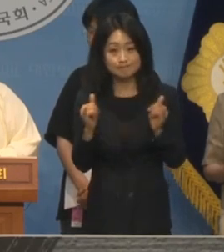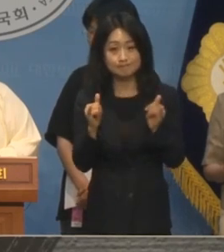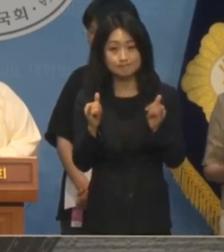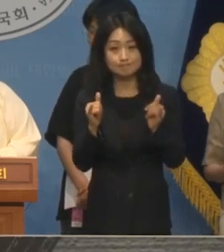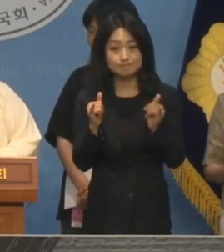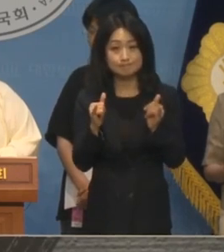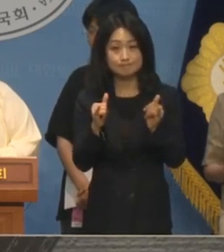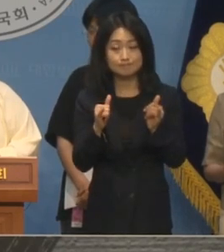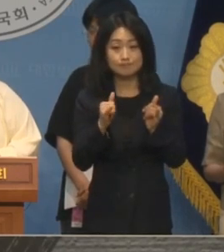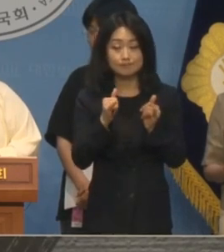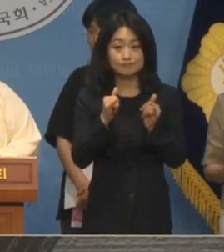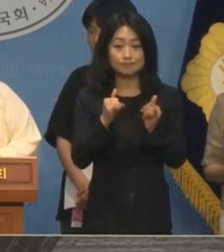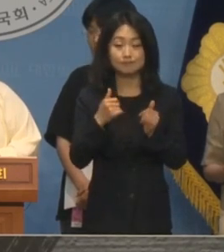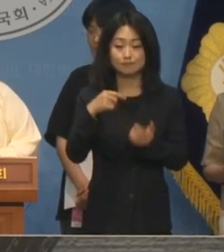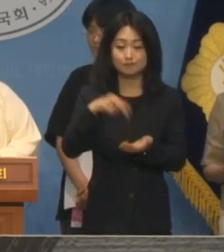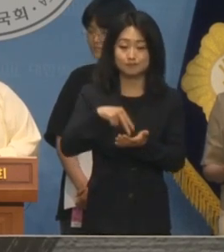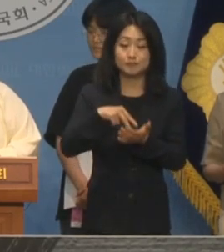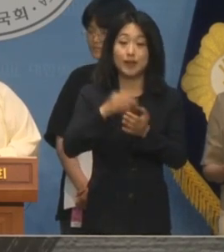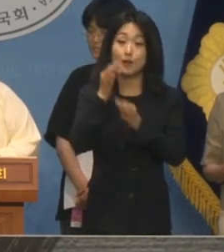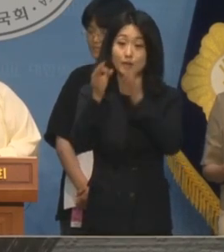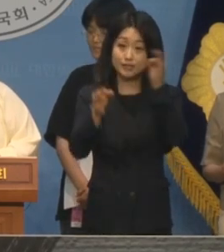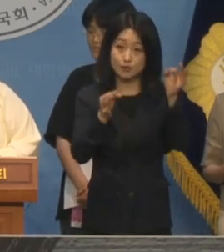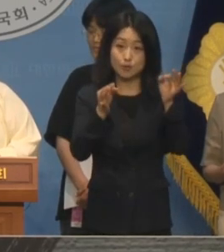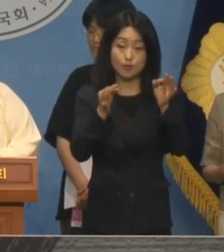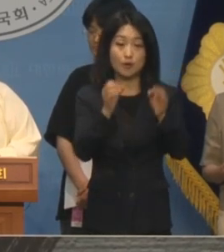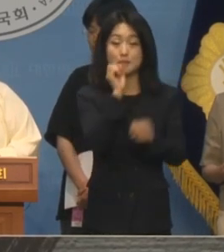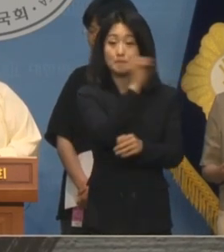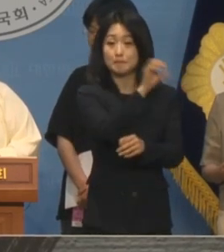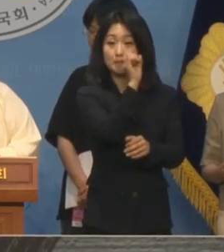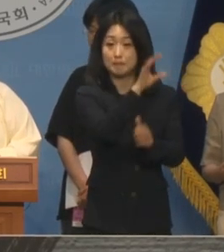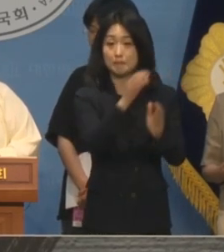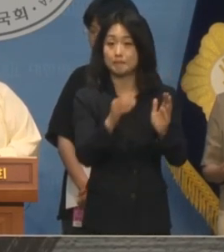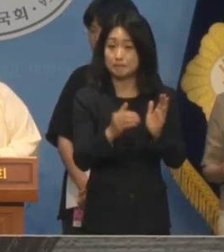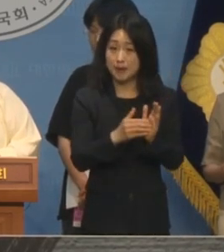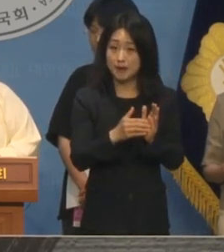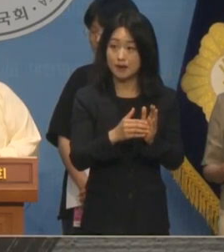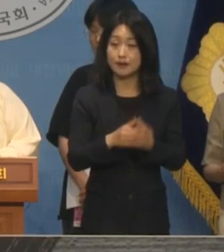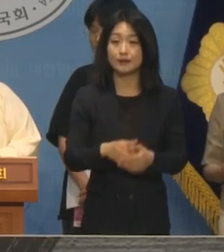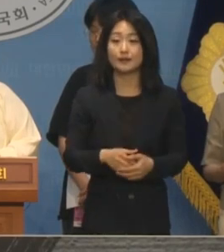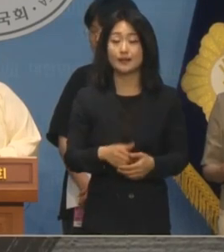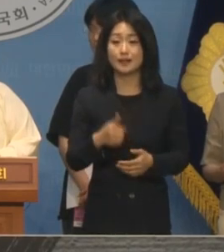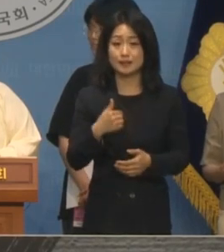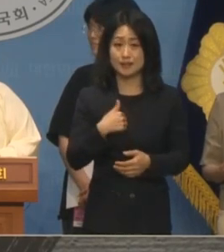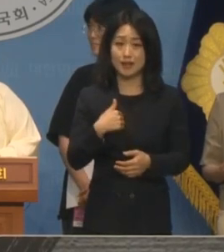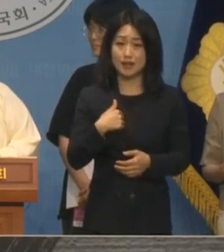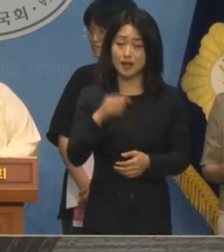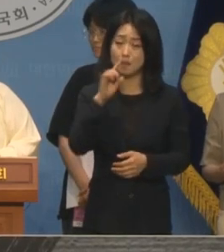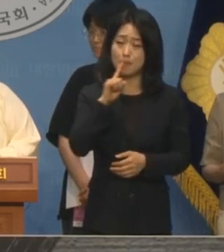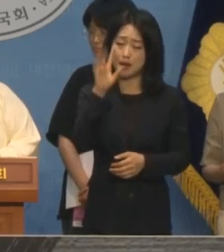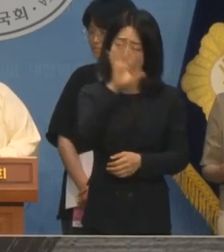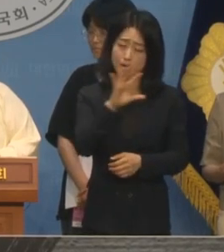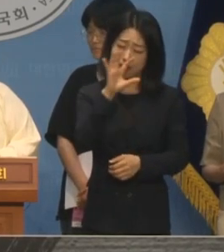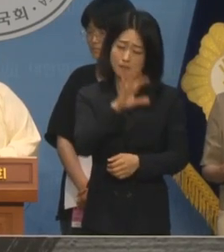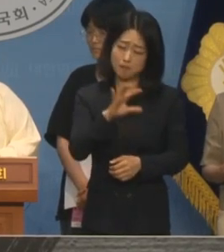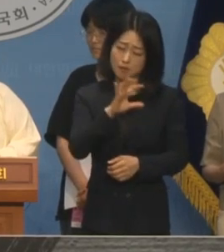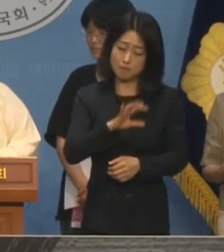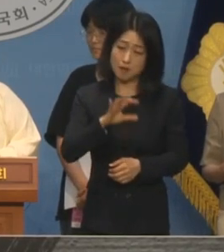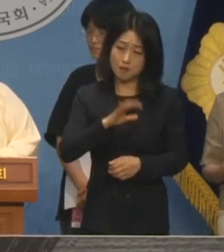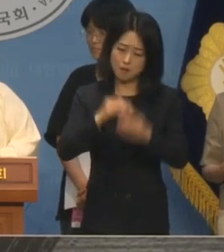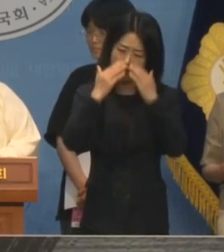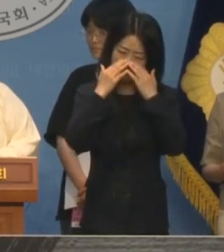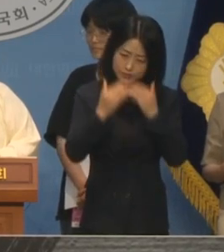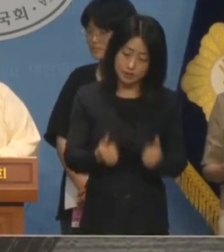외쳤습니다. 언제까지 제가 이런 자리에 나와 같은 말을 반복해야